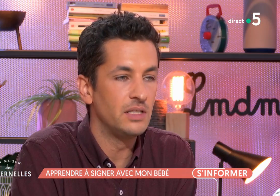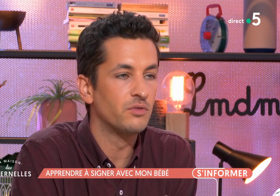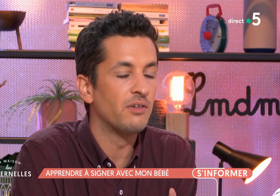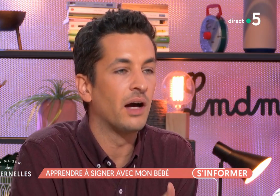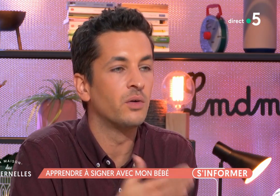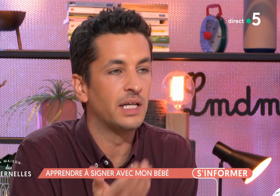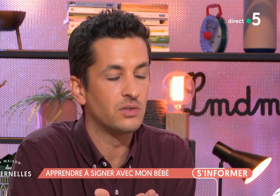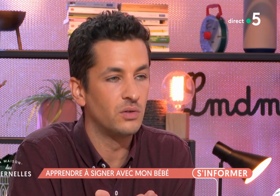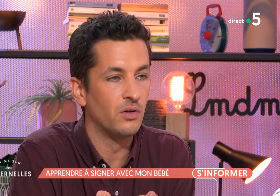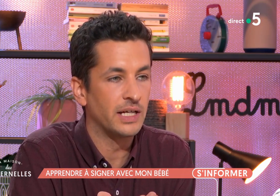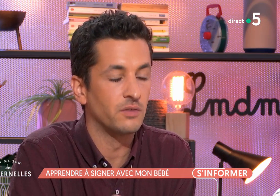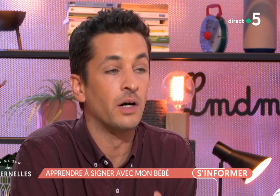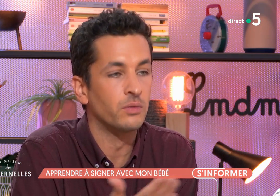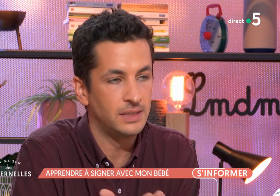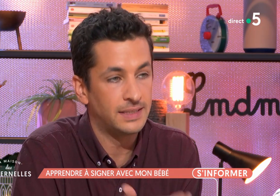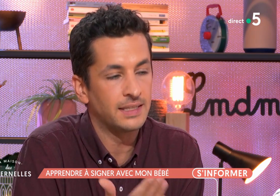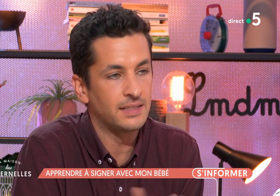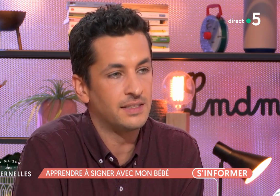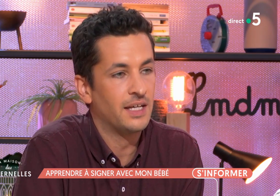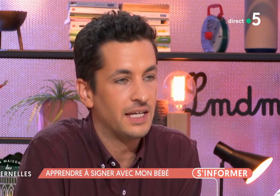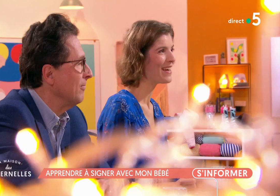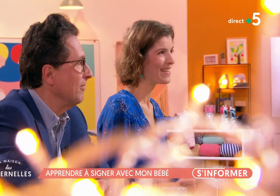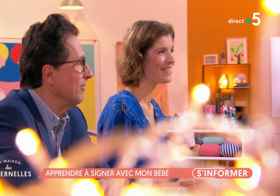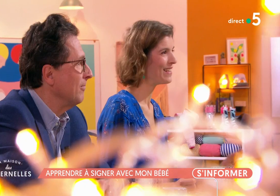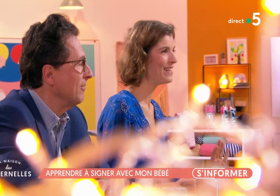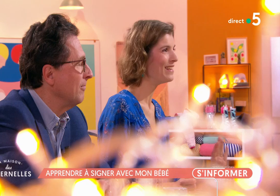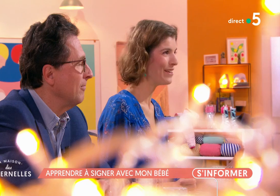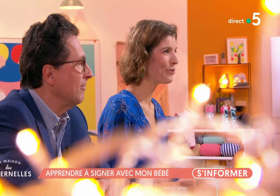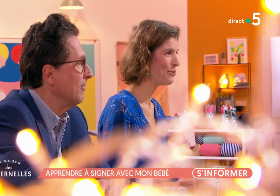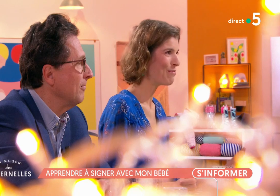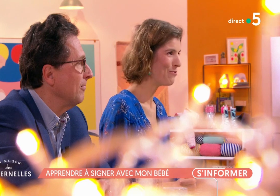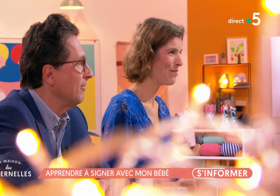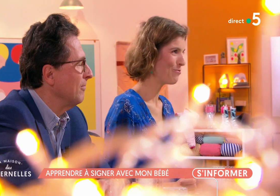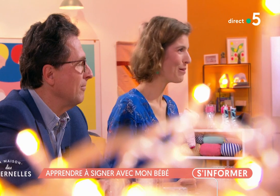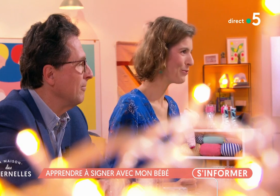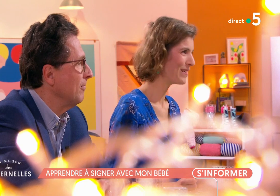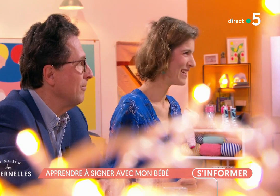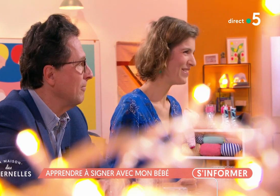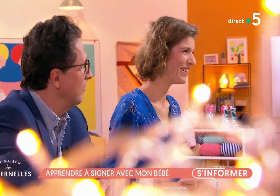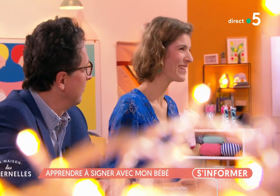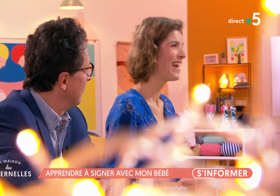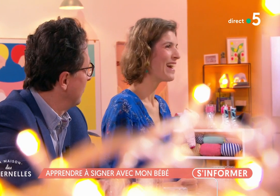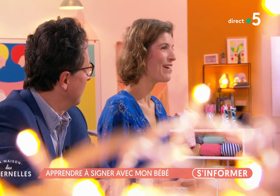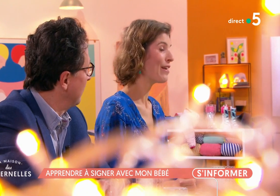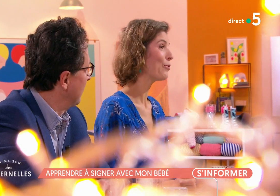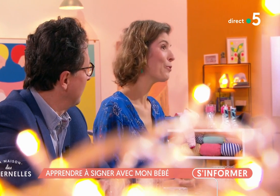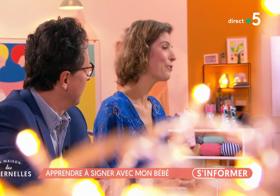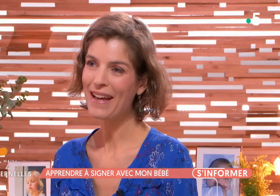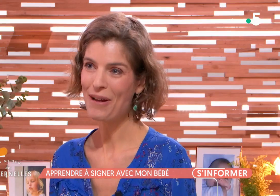signes vont avoir un retard sur le langage. Enfin, on dit, certains disent. Est-ce que vous vous concernez ? C'idée reçue la plus répandue, ça c'est sûr. Alors non, au contraire.